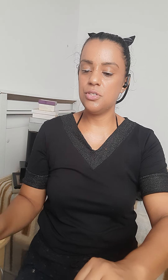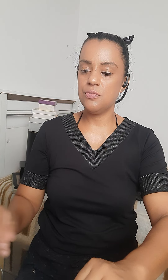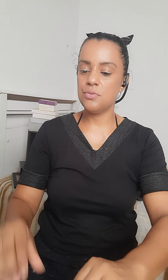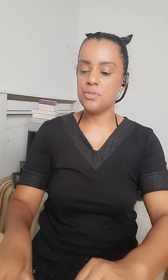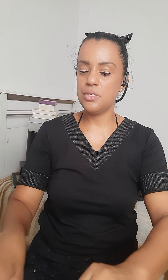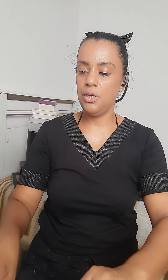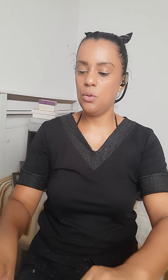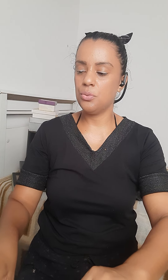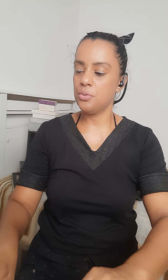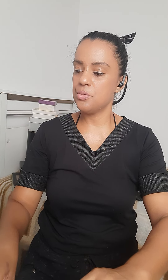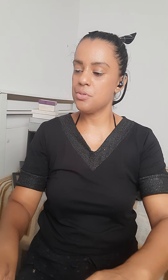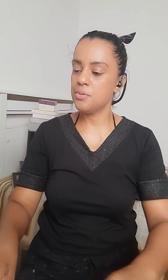Substantivos e outros.